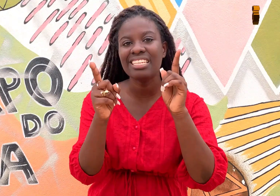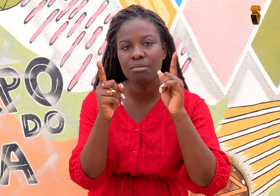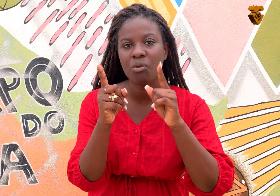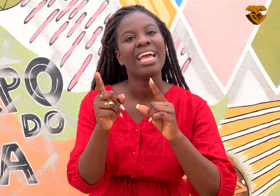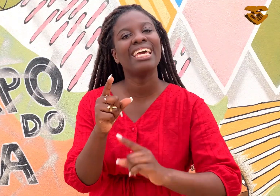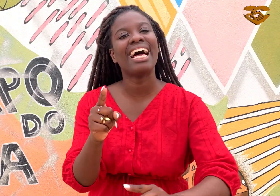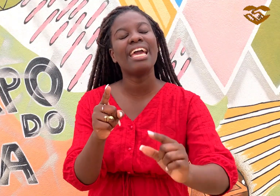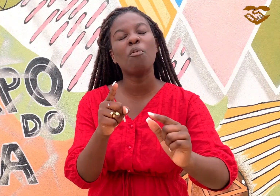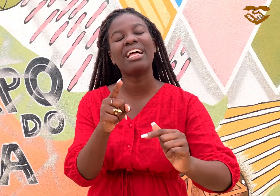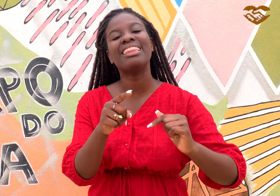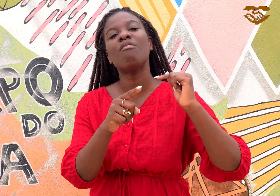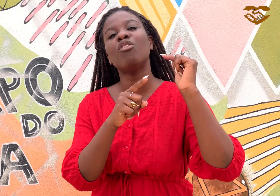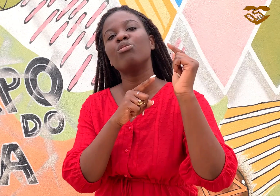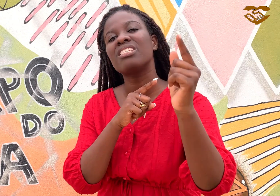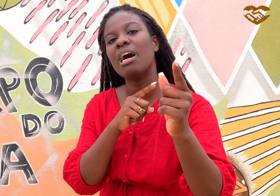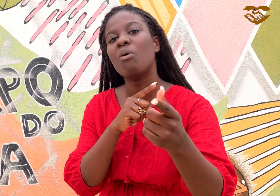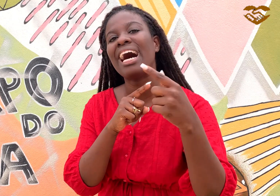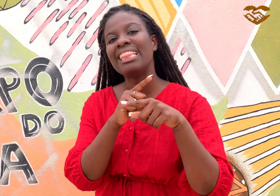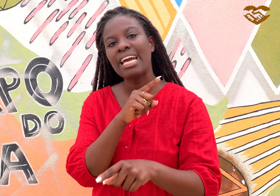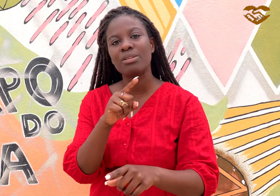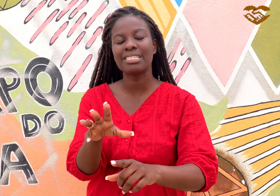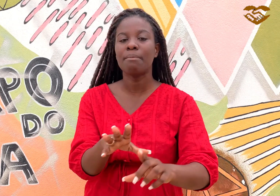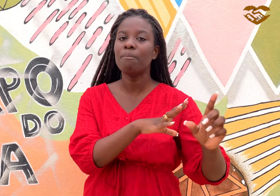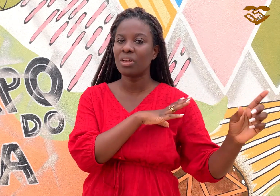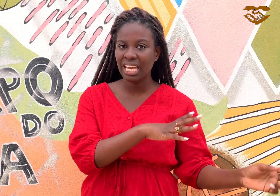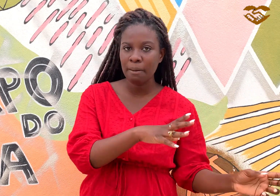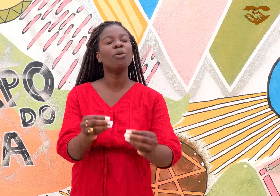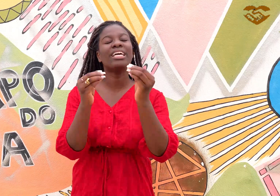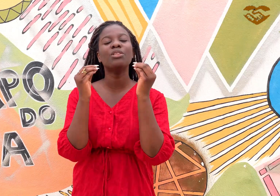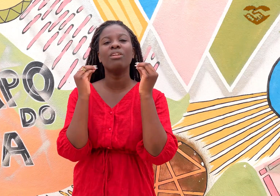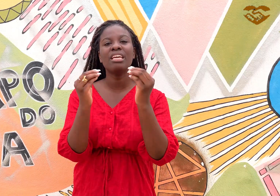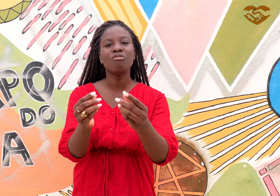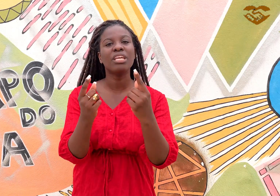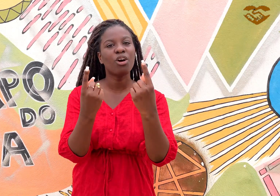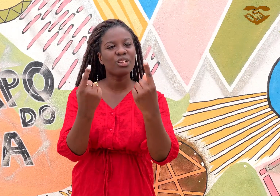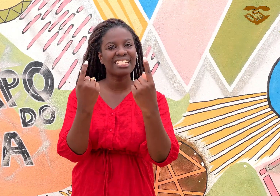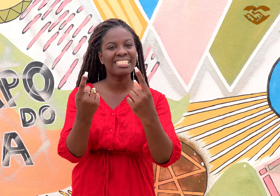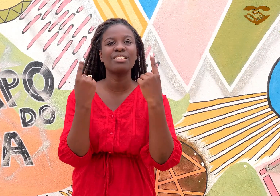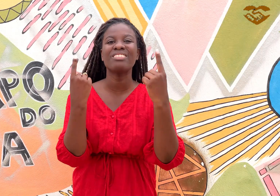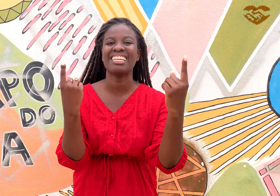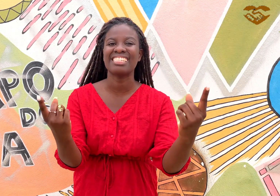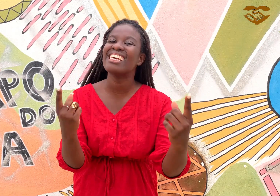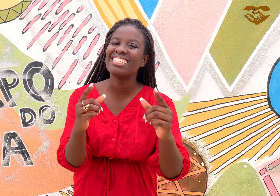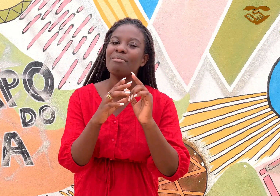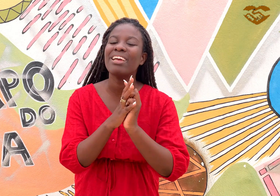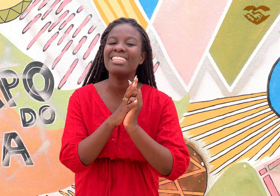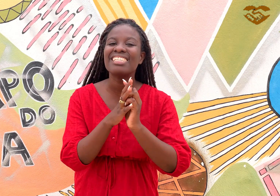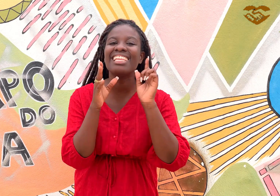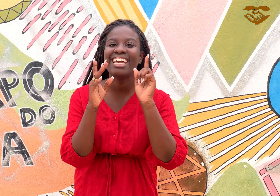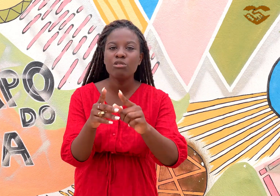dízimo, ela é uma devolução a Deus. E sabe por quê? Porque no livro de Colossenses 1:16, a Bíblia diz que Deus